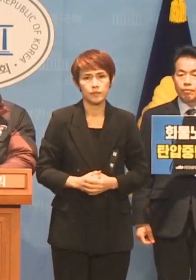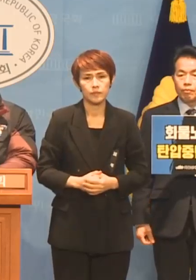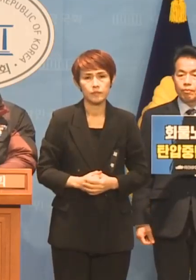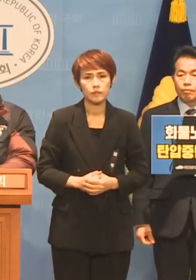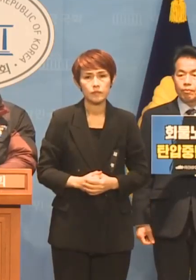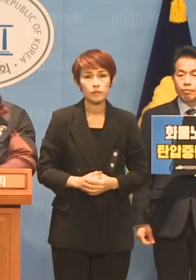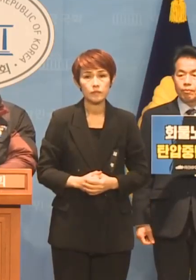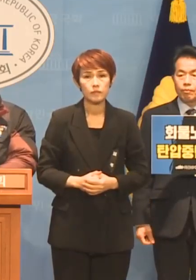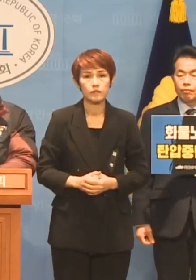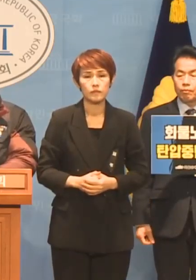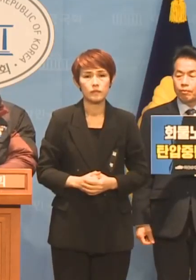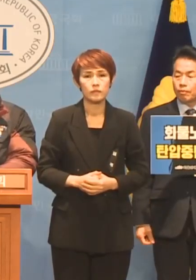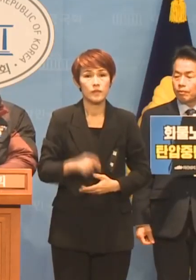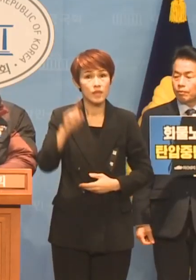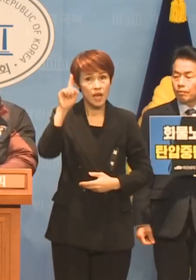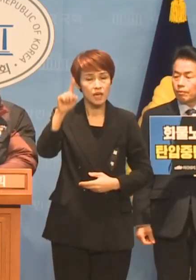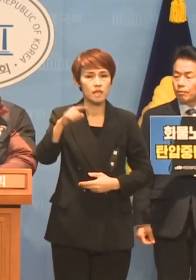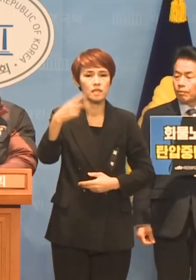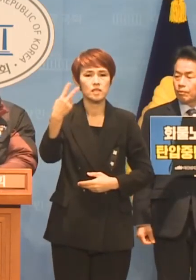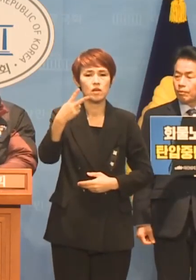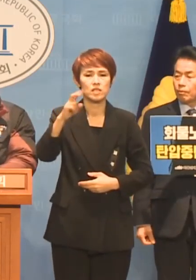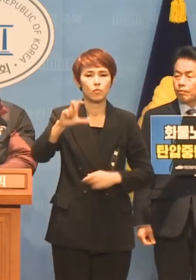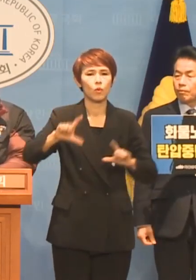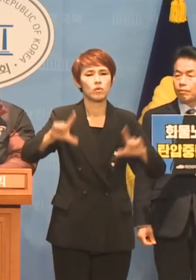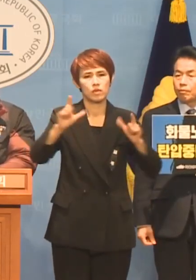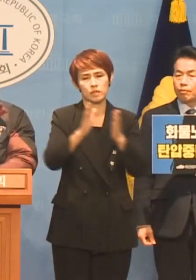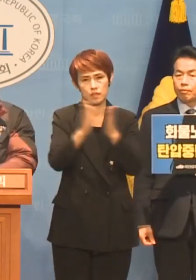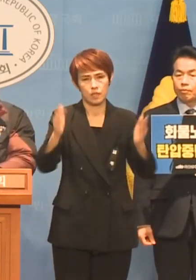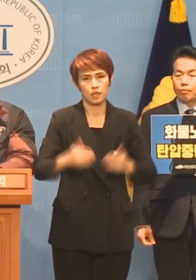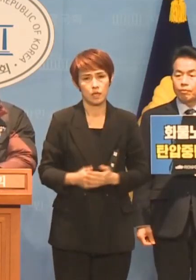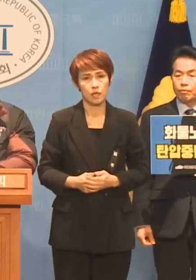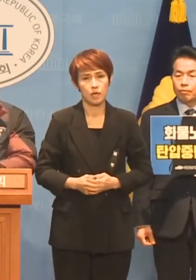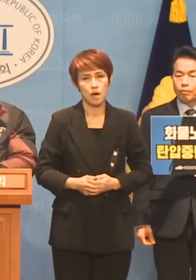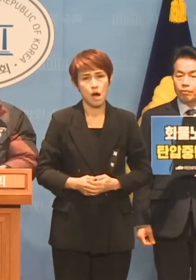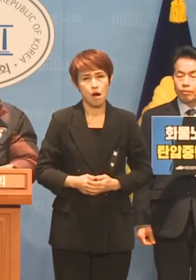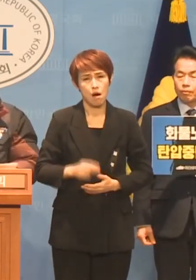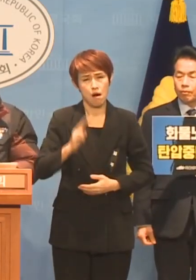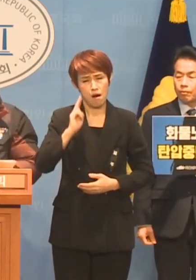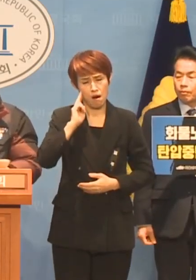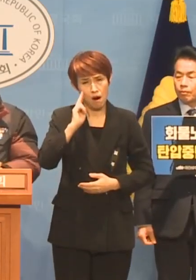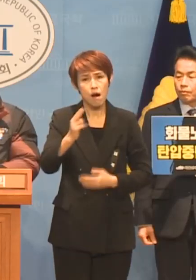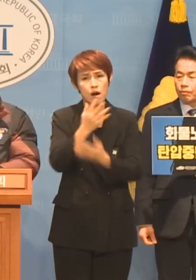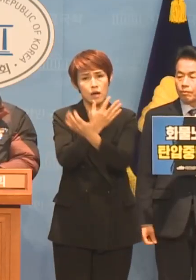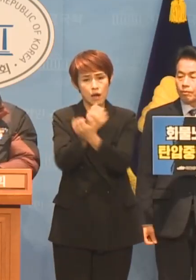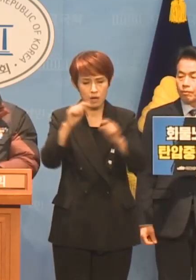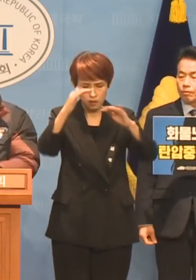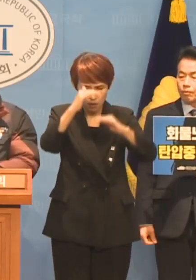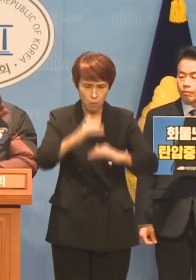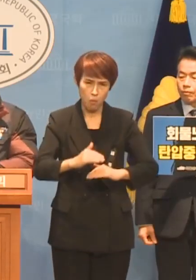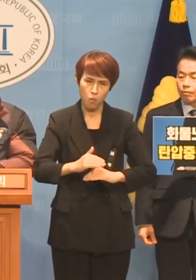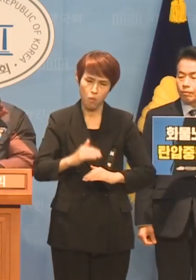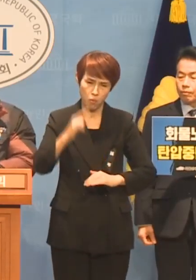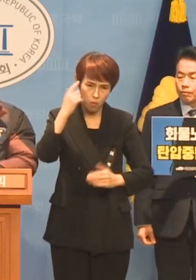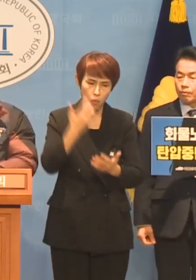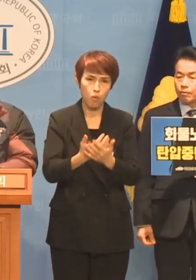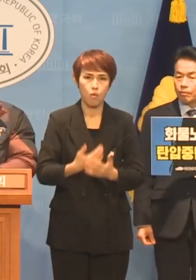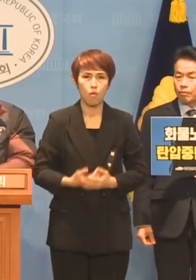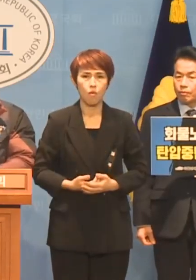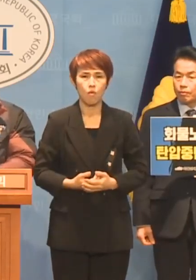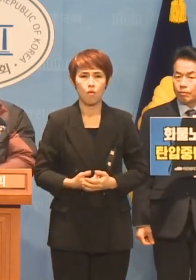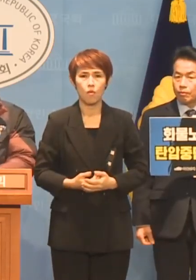내일이면 2025년도입니다. 대한민국에 이런 계약서가 있을 수 있습니까? 물류업체가